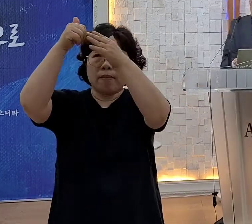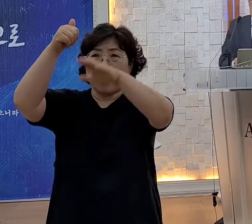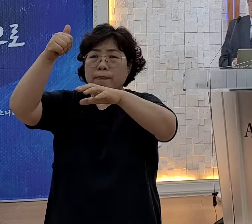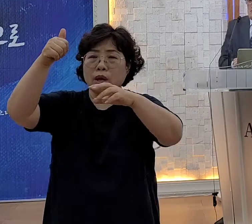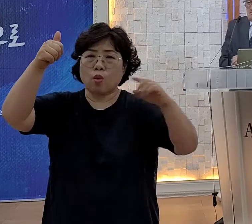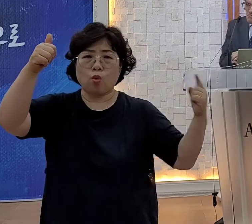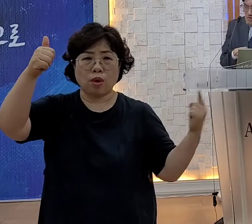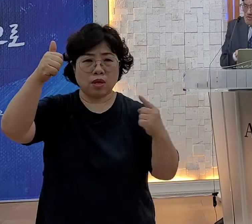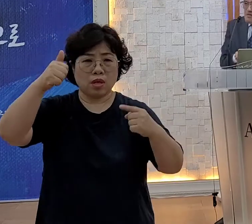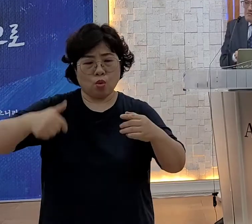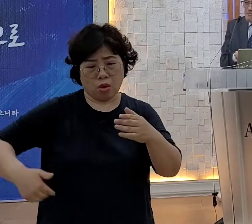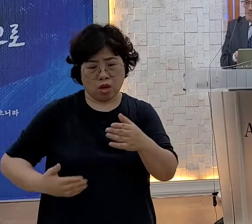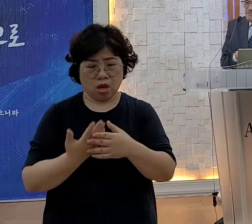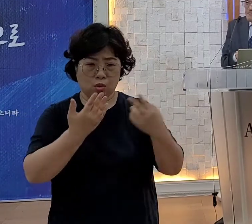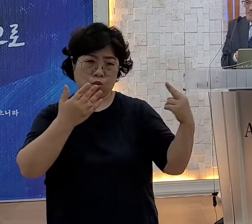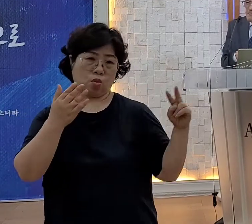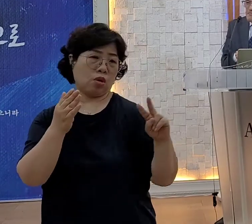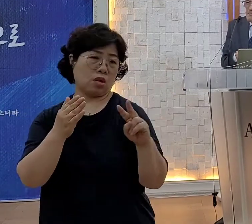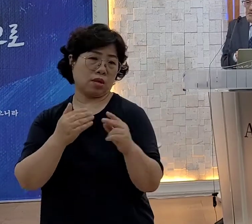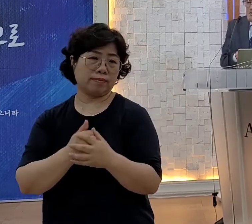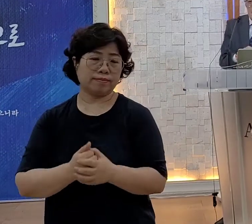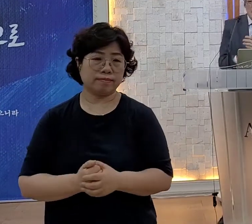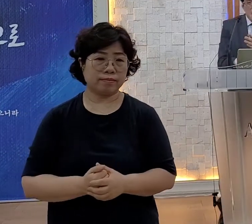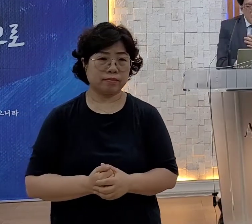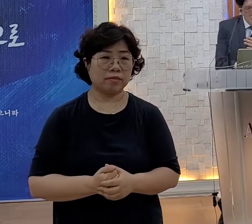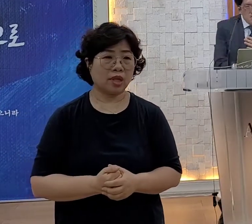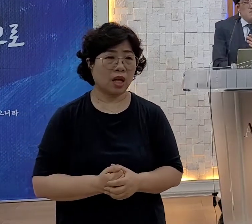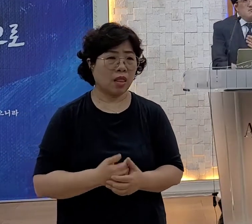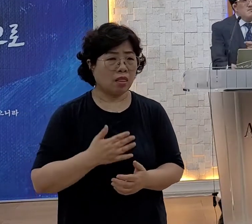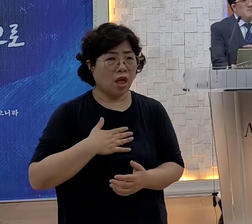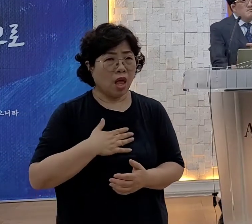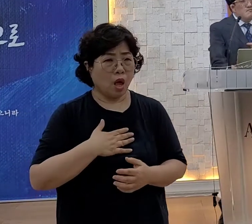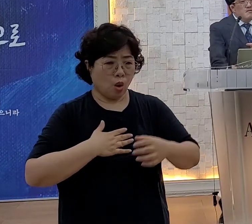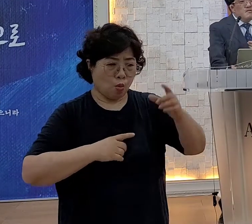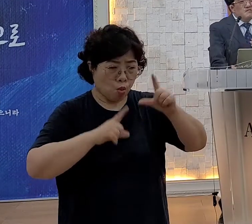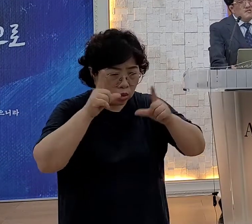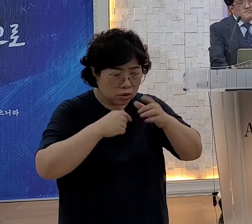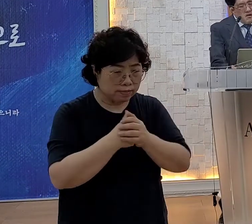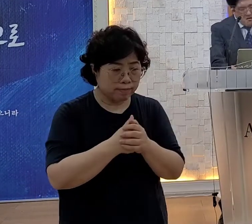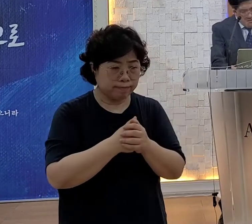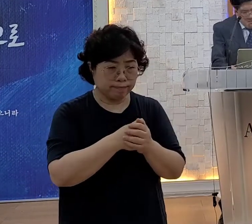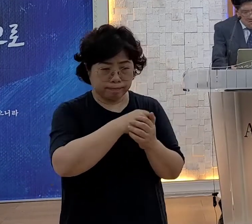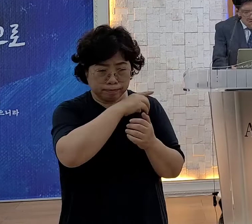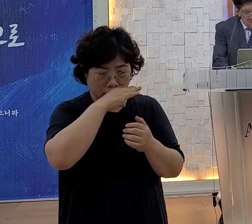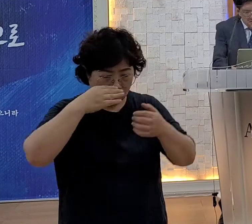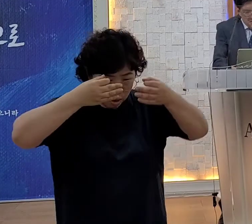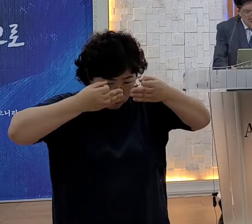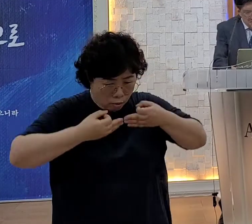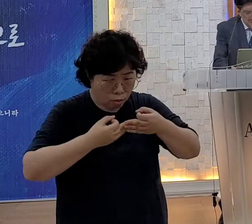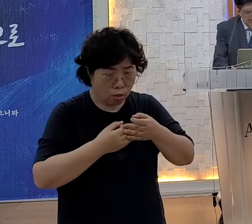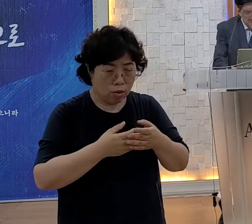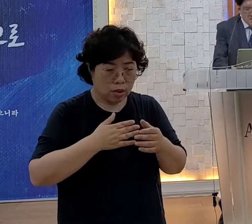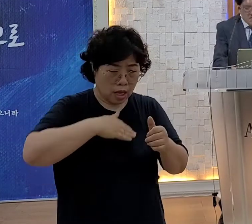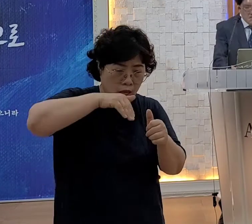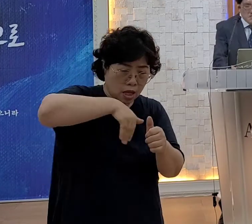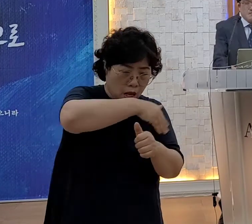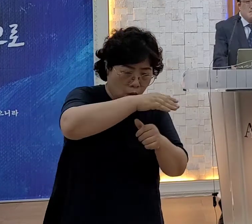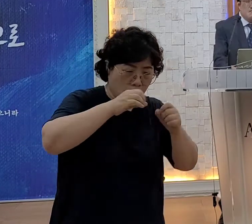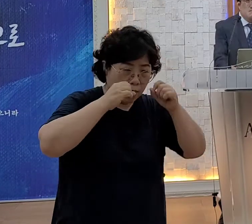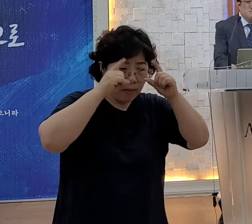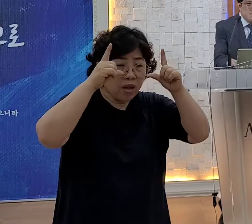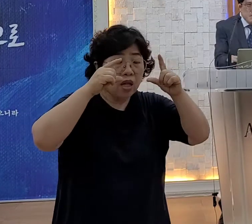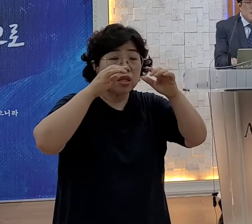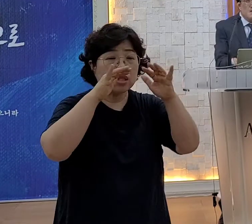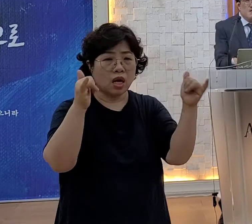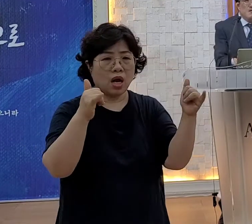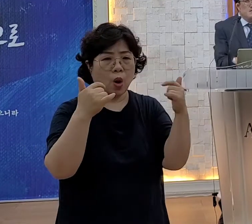나와서 회개하며 돌이켰다는 거예요. 내가 어떤 모습이고 지금 내가 어떤 현상인지 내 형편을 바로 깨달은